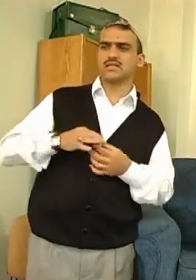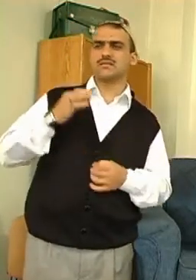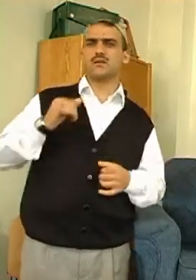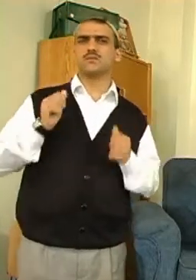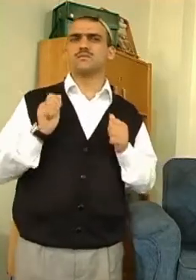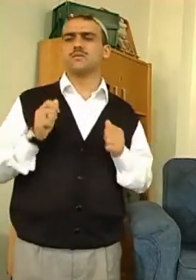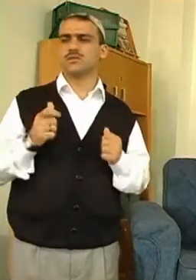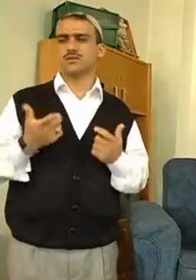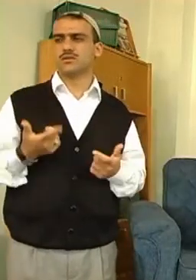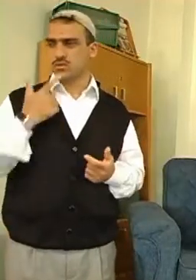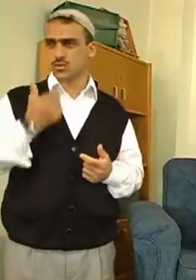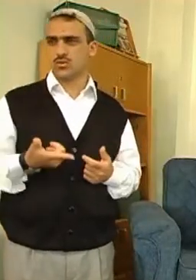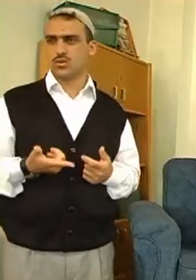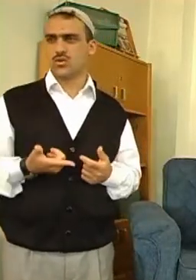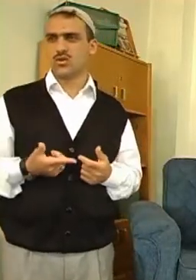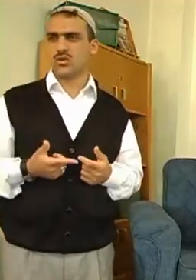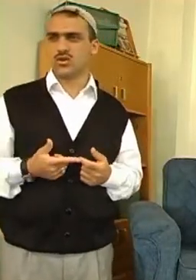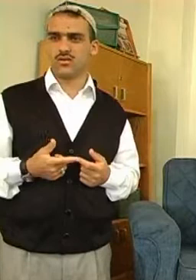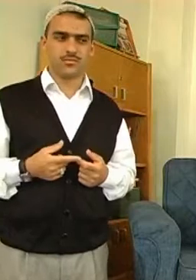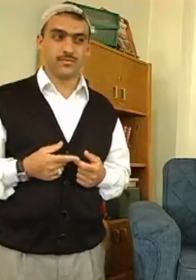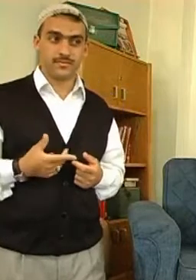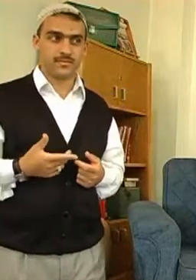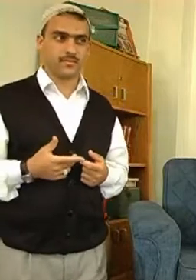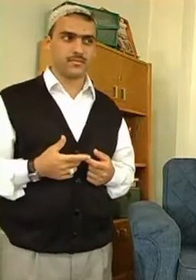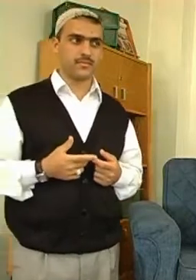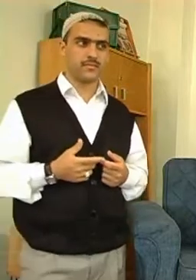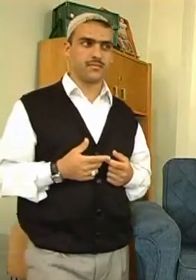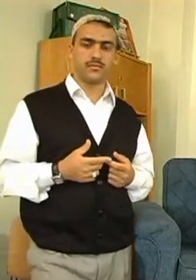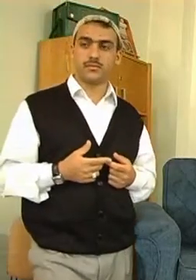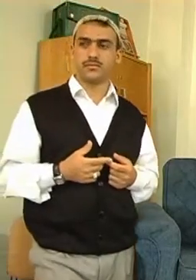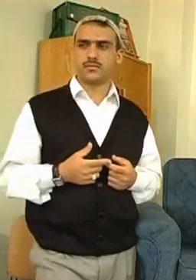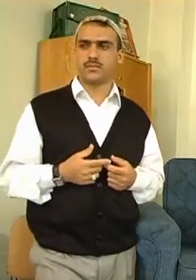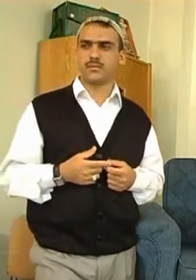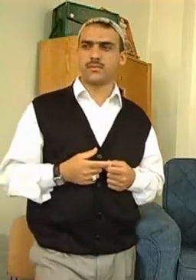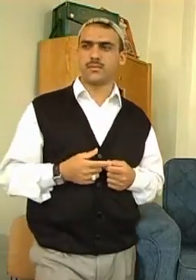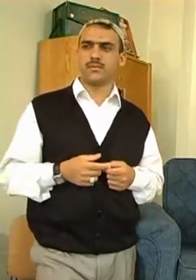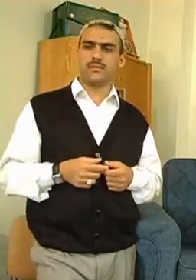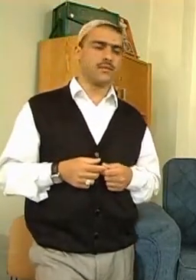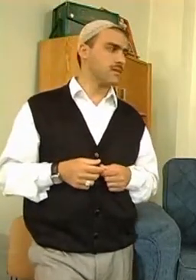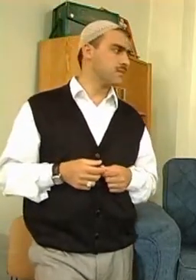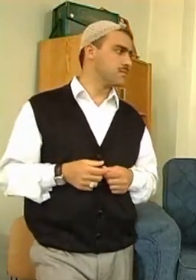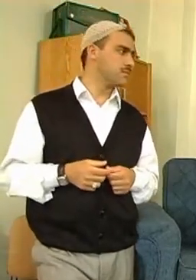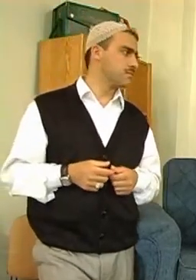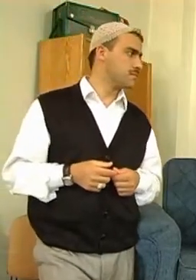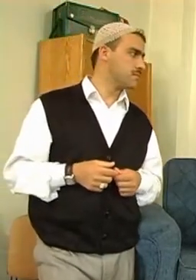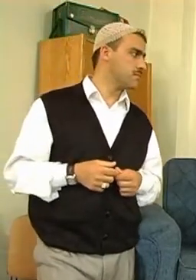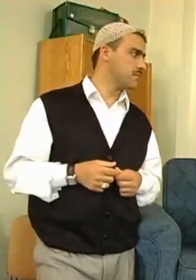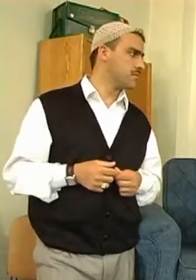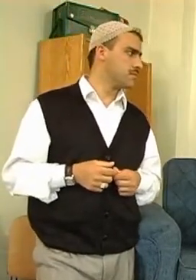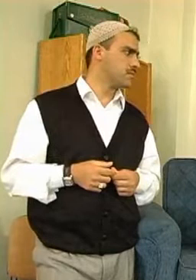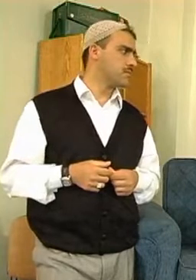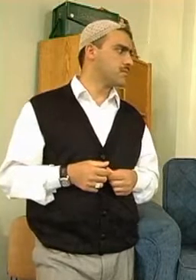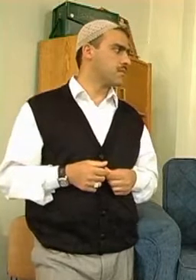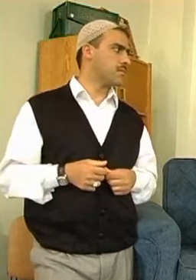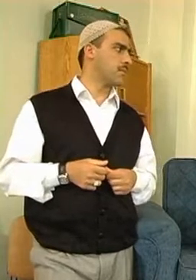yani hayvanatın en aciziyiz, en muhtacıyız. Az önce dedik, bu bizim şerefimiz. Değil misin? Tabii. Biz koyuna